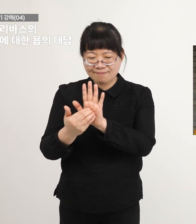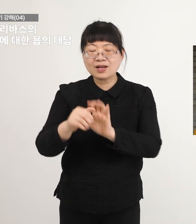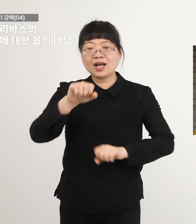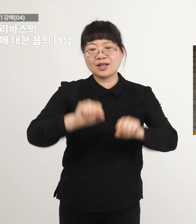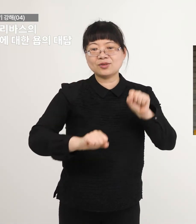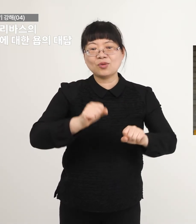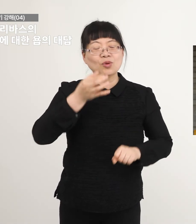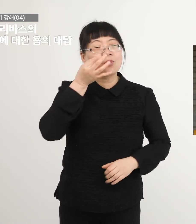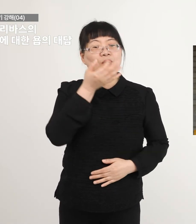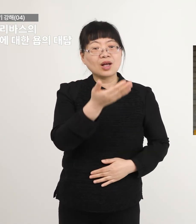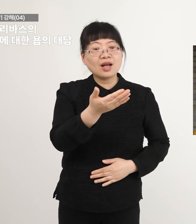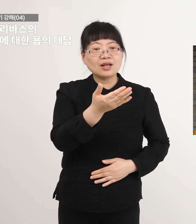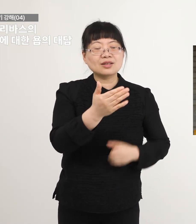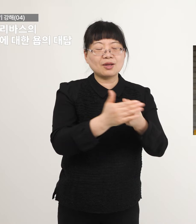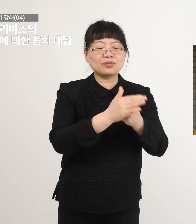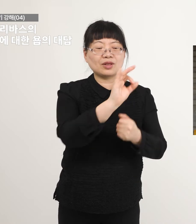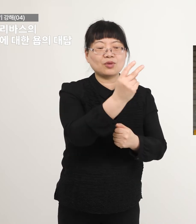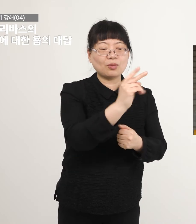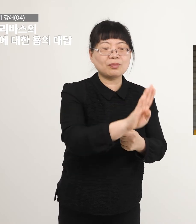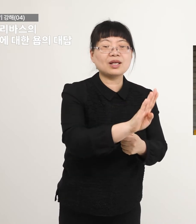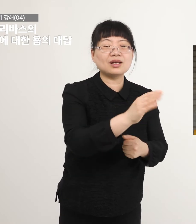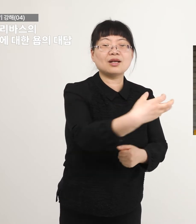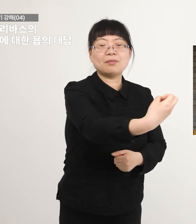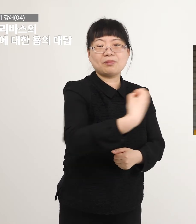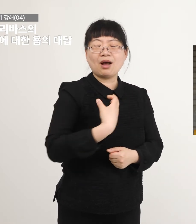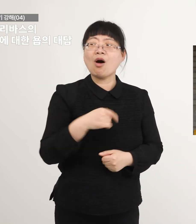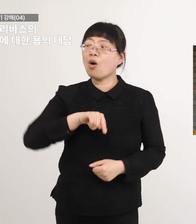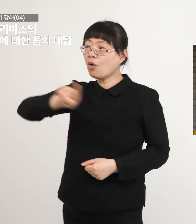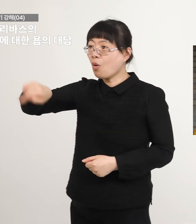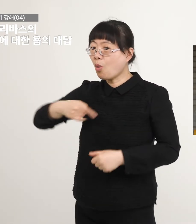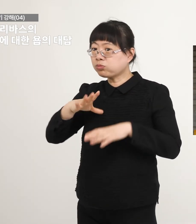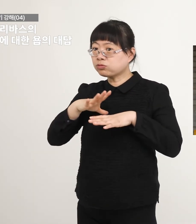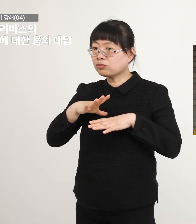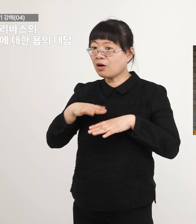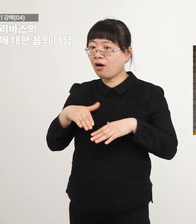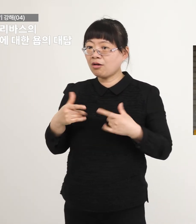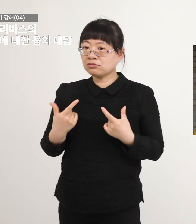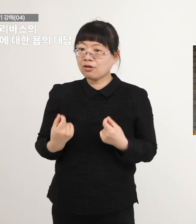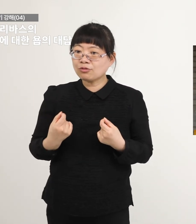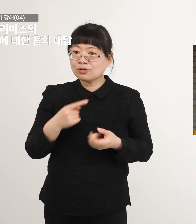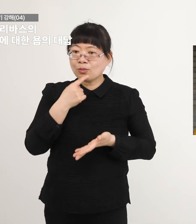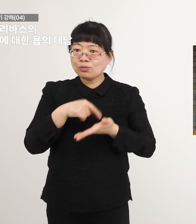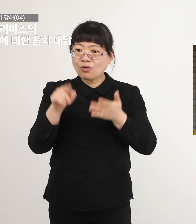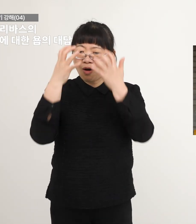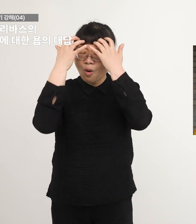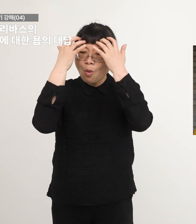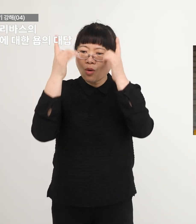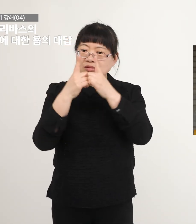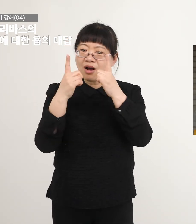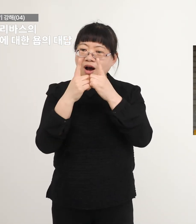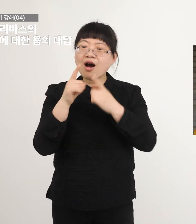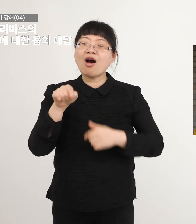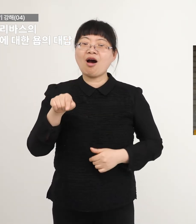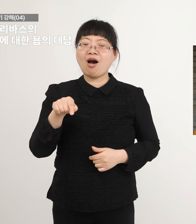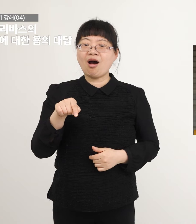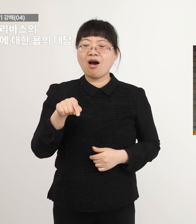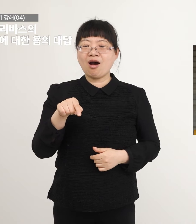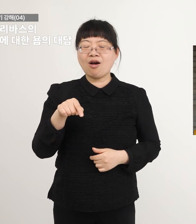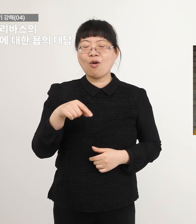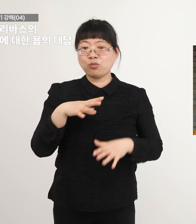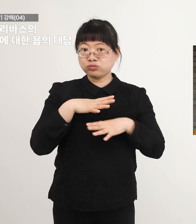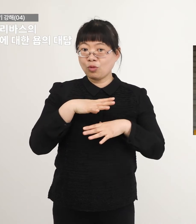그래서 욥이 그렇게 얘기하는 거예요. 너희도 무서워하는구나. 나 같은 재난 당할까 봐. 어떻게